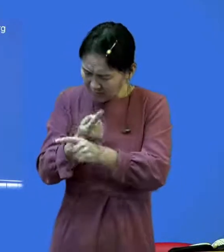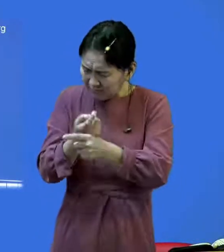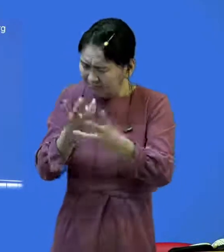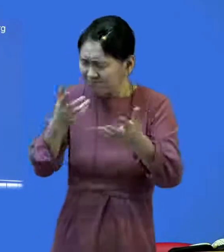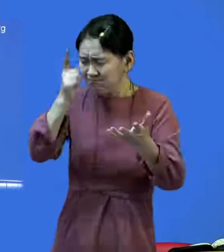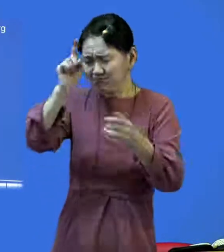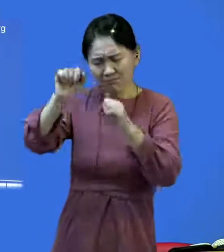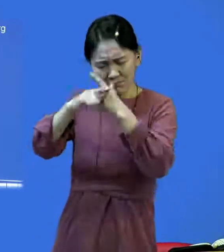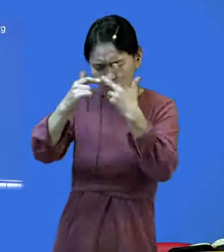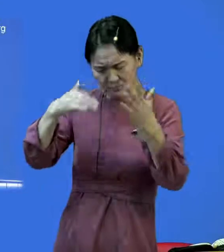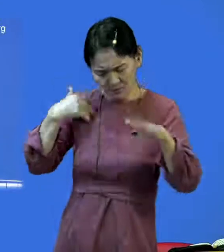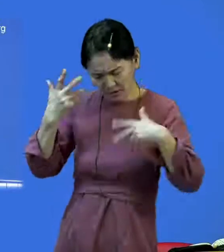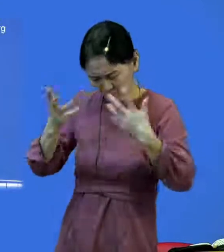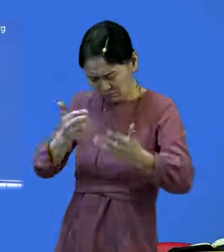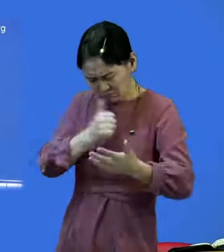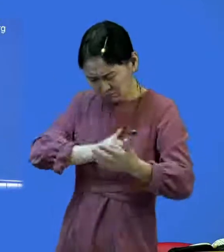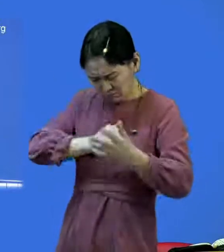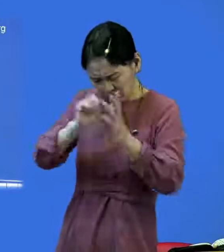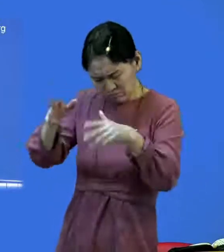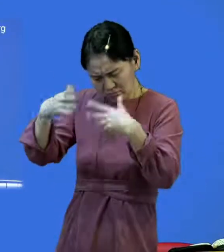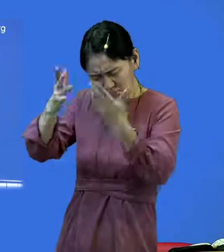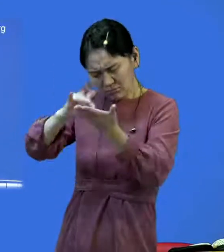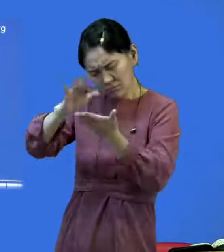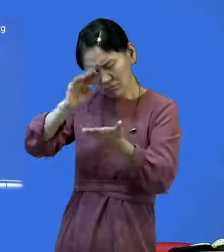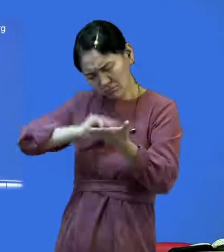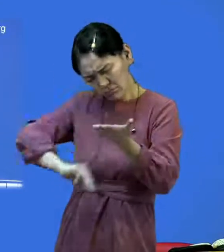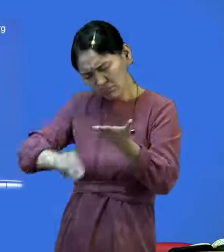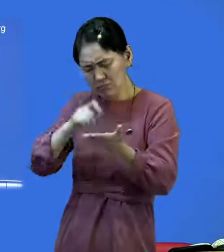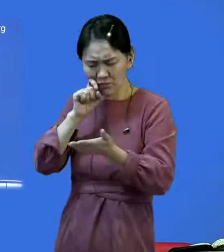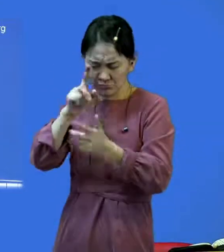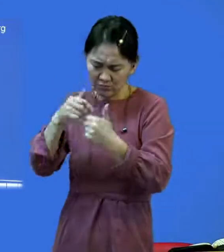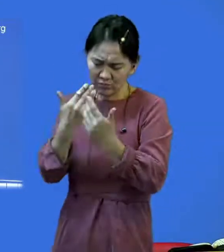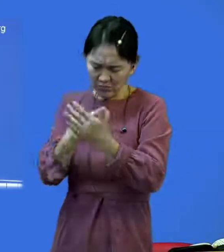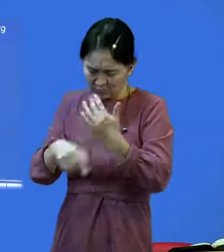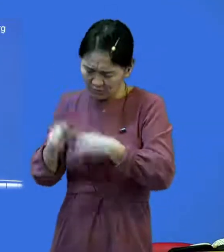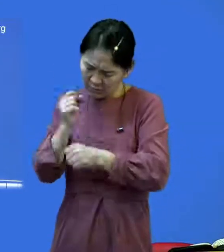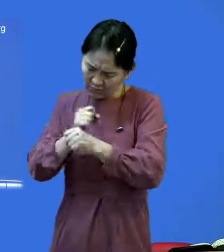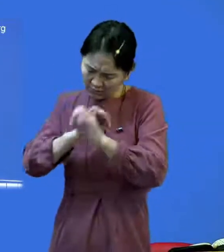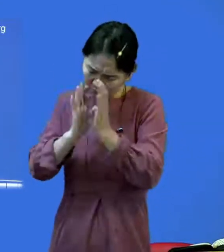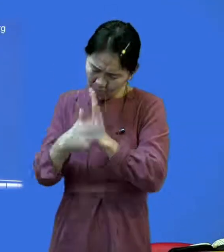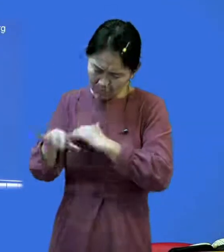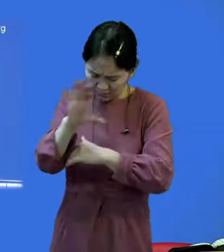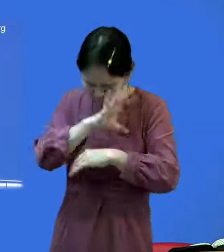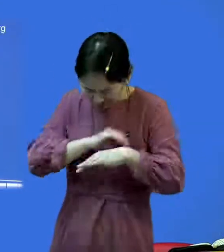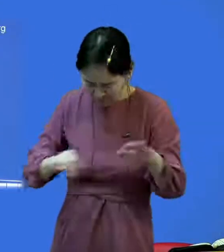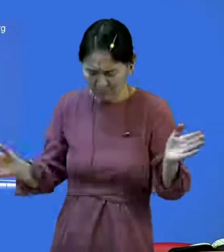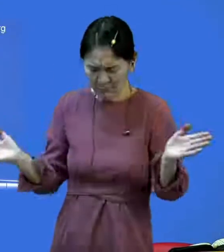бурхан танд агуу баяр хөөр алдар байхын төлөө гуйж байна. Энэ айлын төлөө бид өхөн бүгд